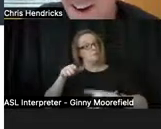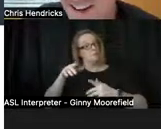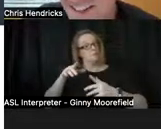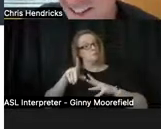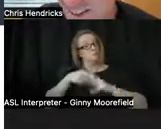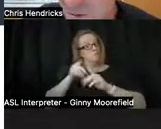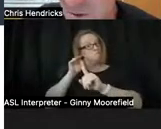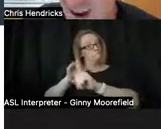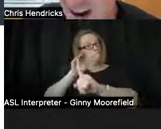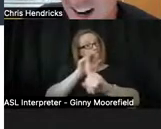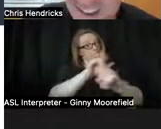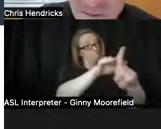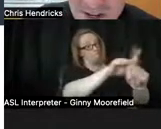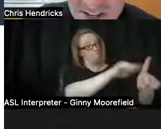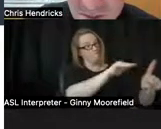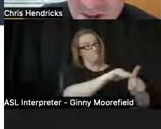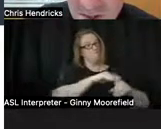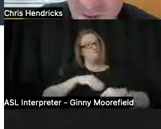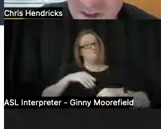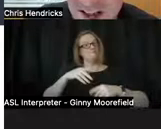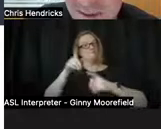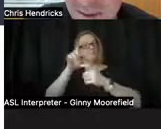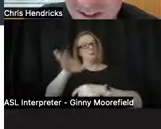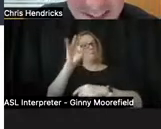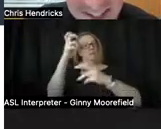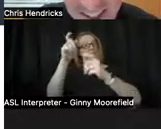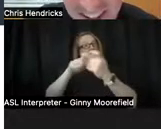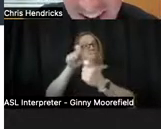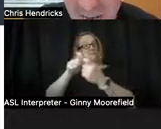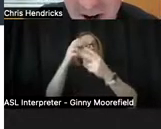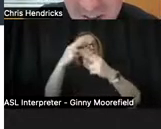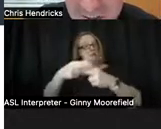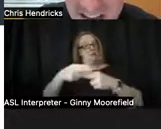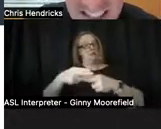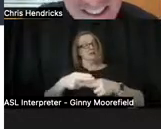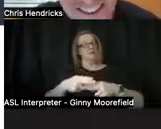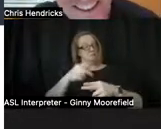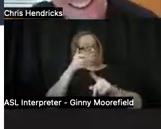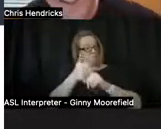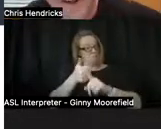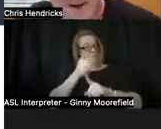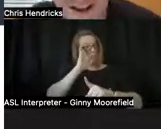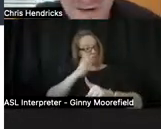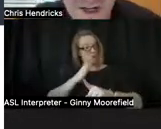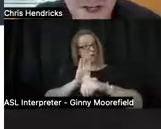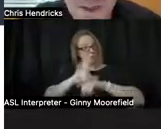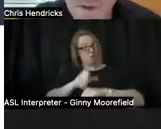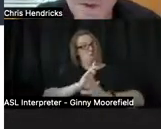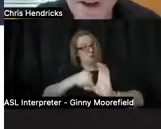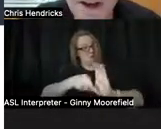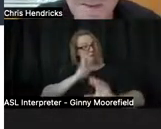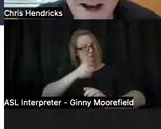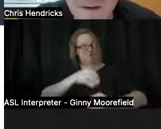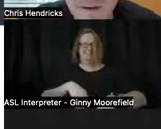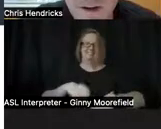responde ninguna pues entonces yo lo que voy a hacer es llamar nombres Entonces yo esto es un aviso participantes que esto puede pasar yo les prometo eso